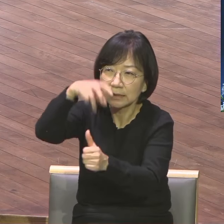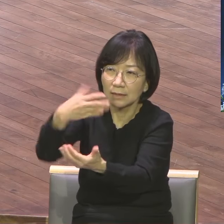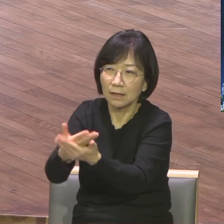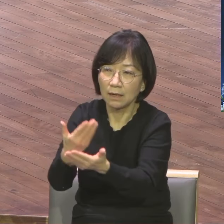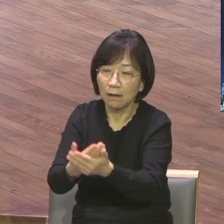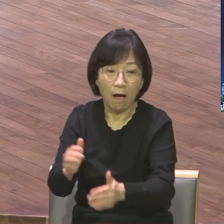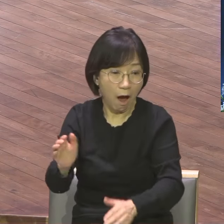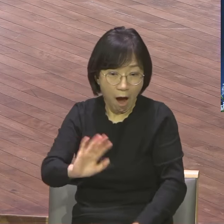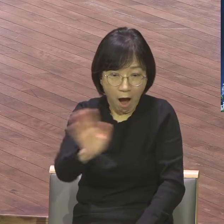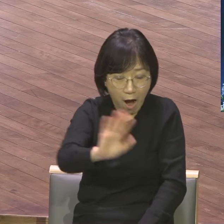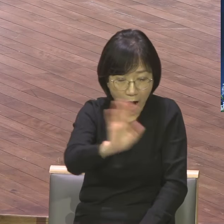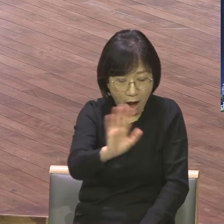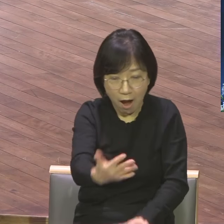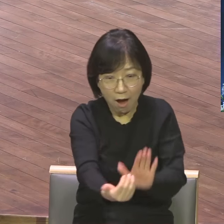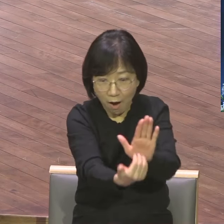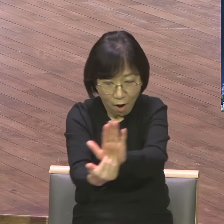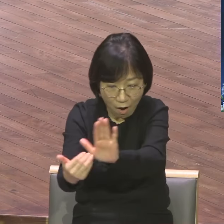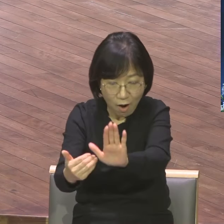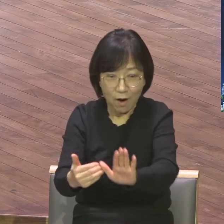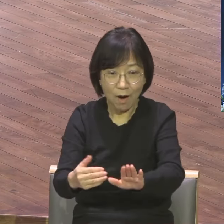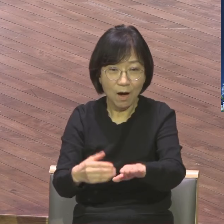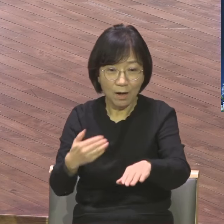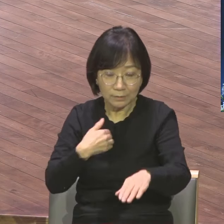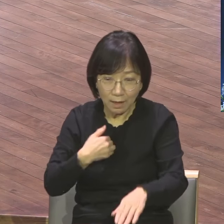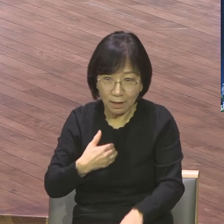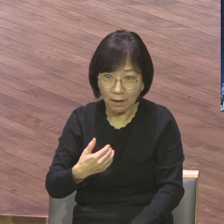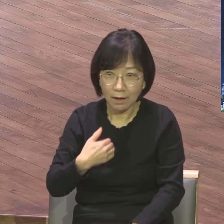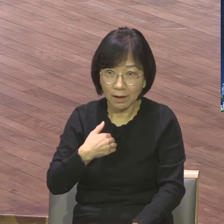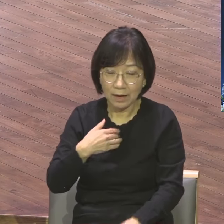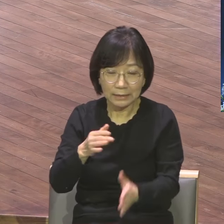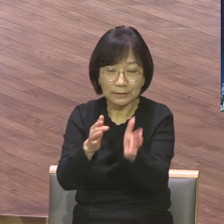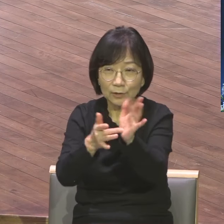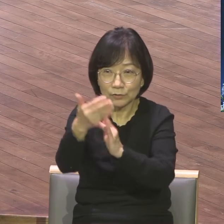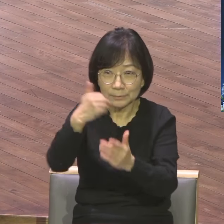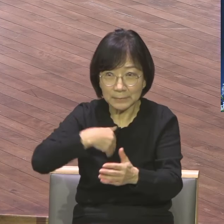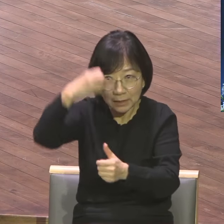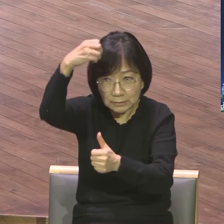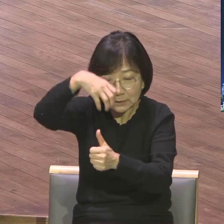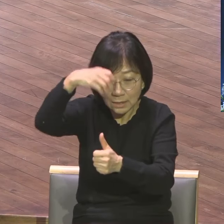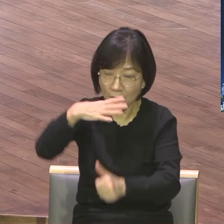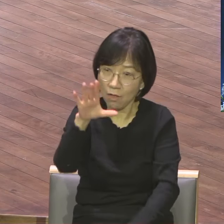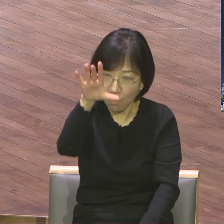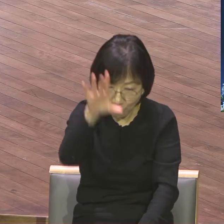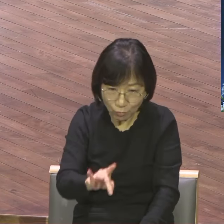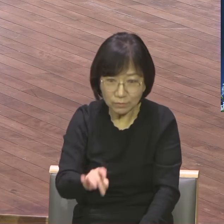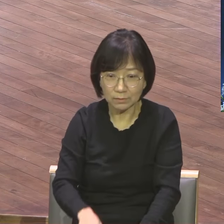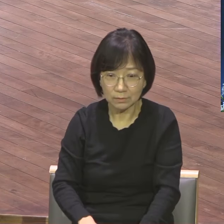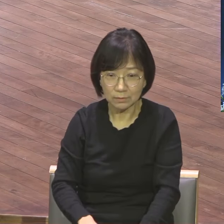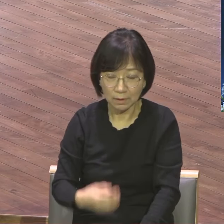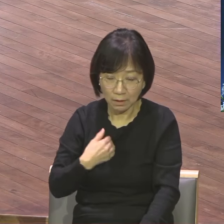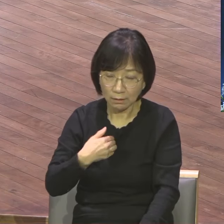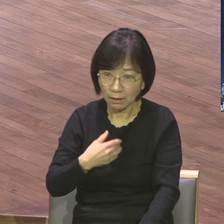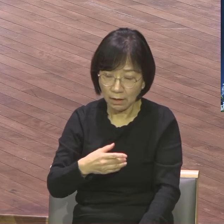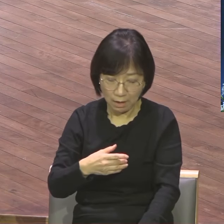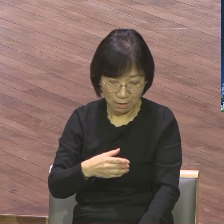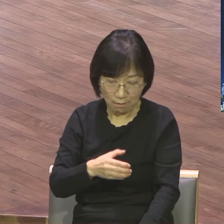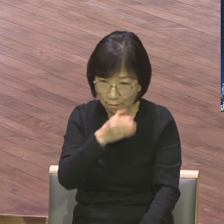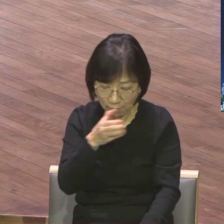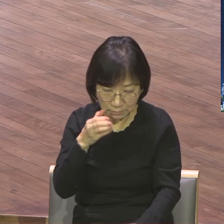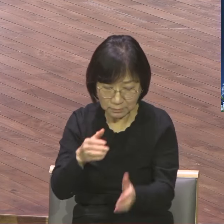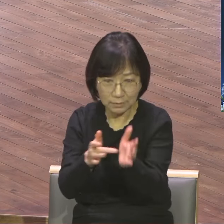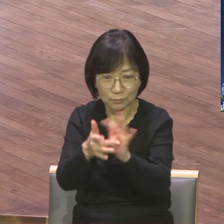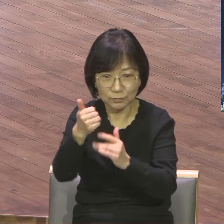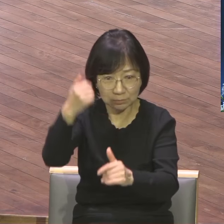내가 당신에게 세례를 받아야 되는데 왜 내게로 오시나이까? 그때 예수님이 이렇게 말씀합니다. 이제